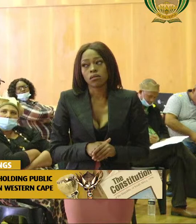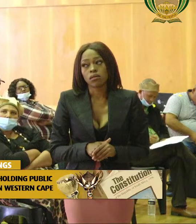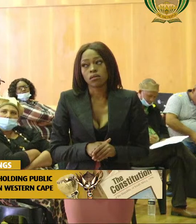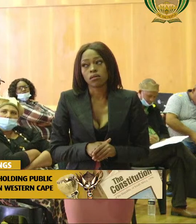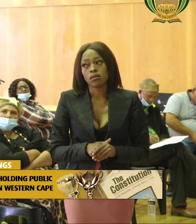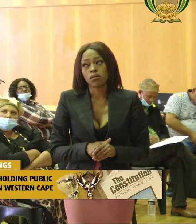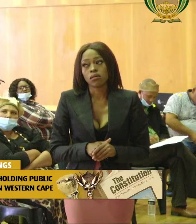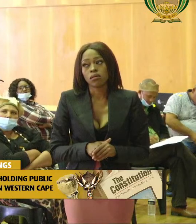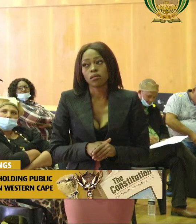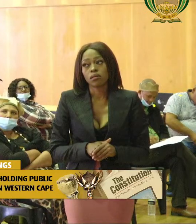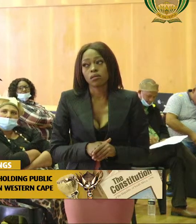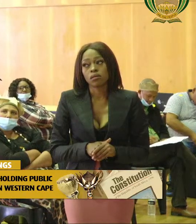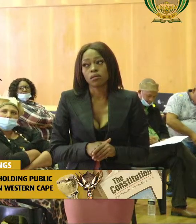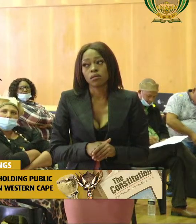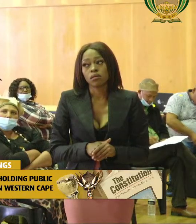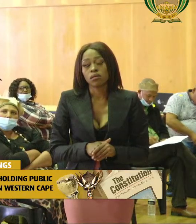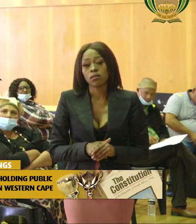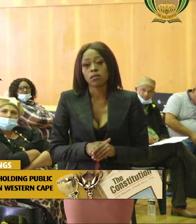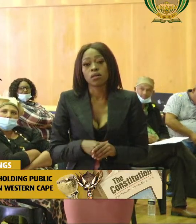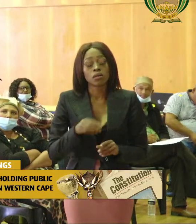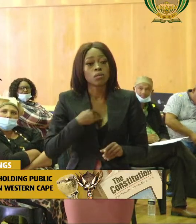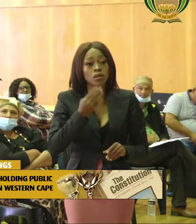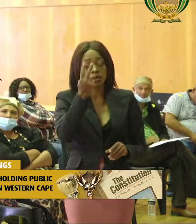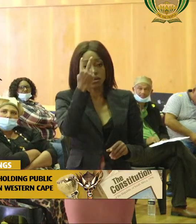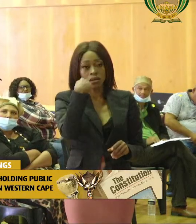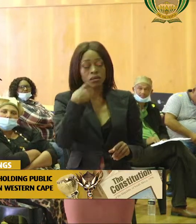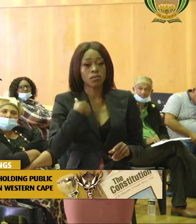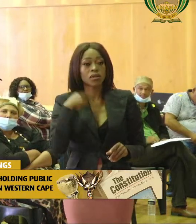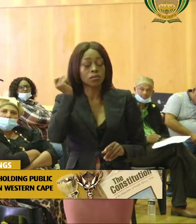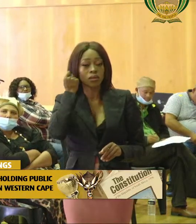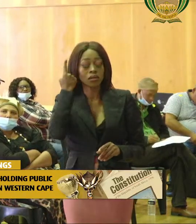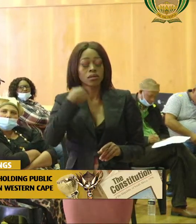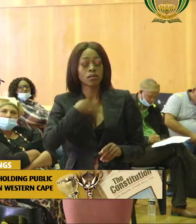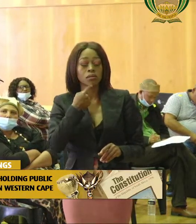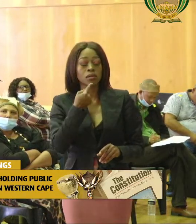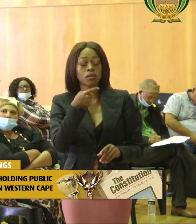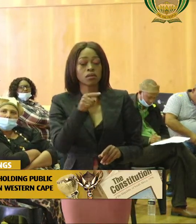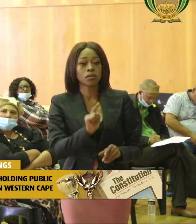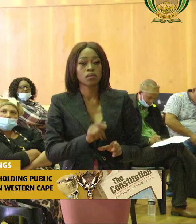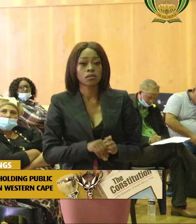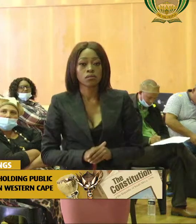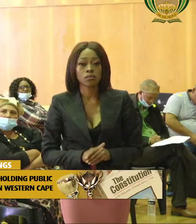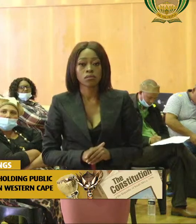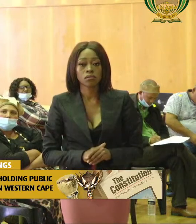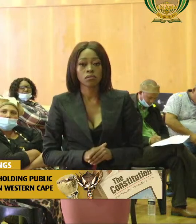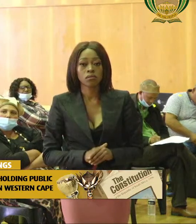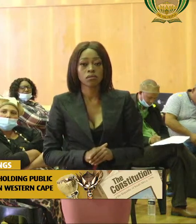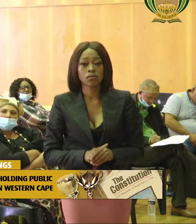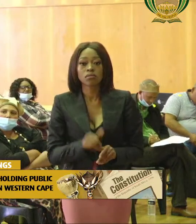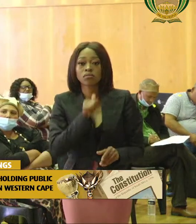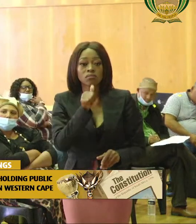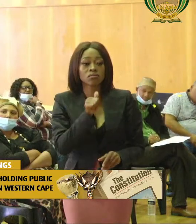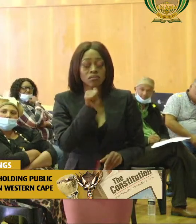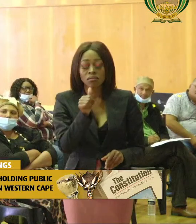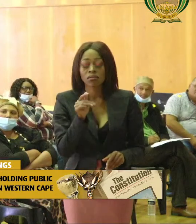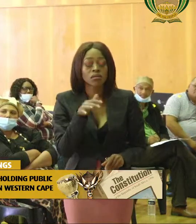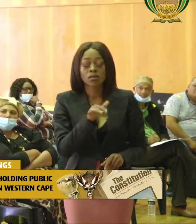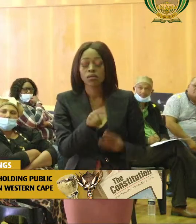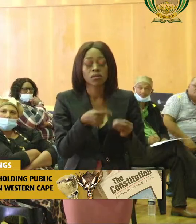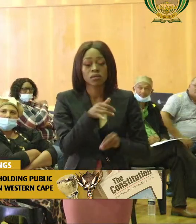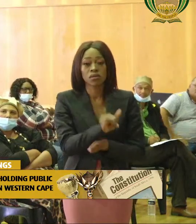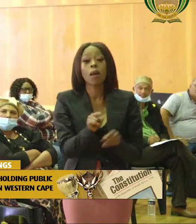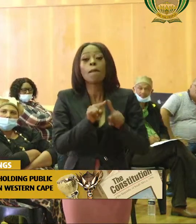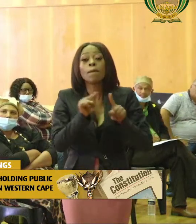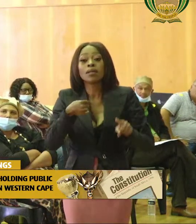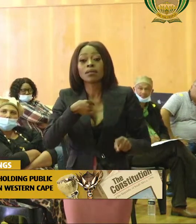Ek wil nie hê jy moet my sien aan my verkeerde kant nie. Ek wil nie hê jy wil my sien daai kant nie. Maar